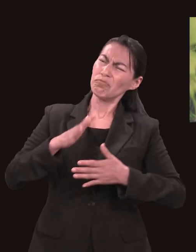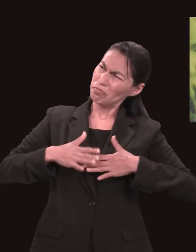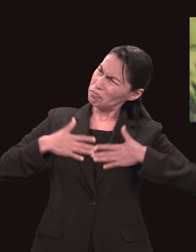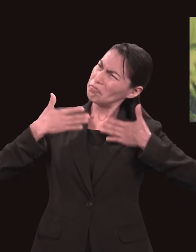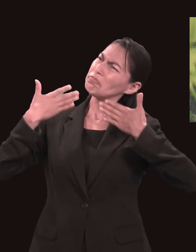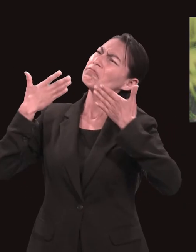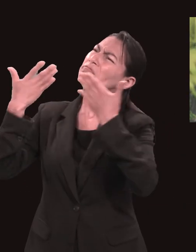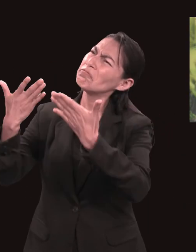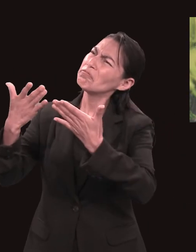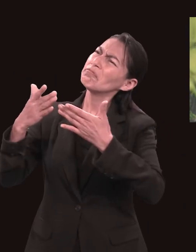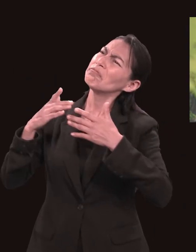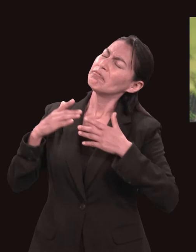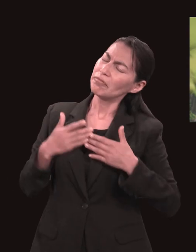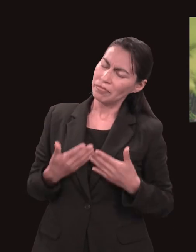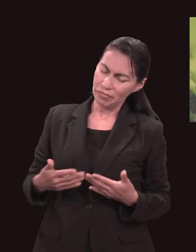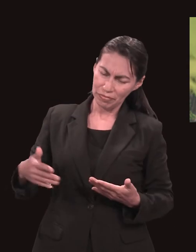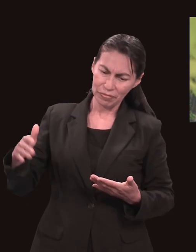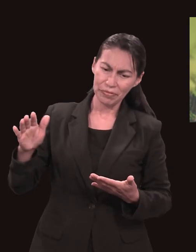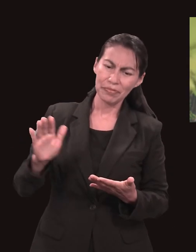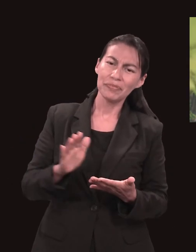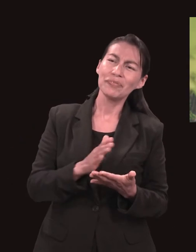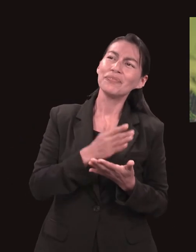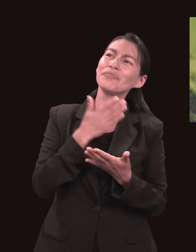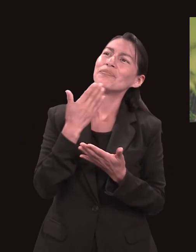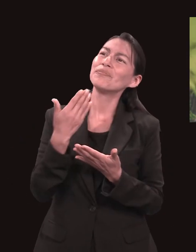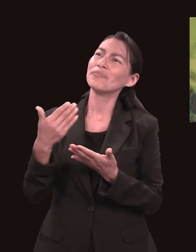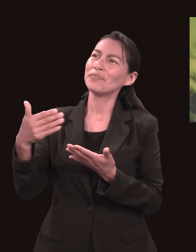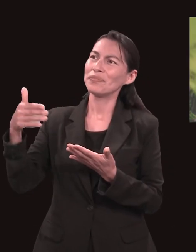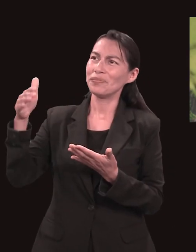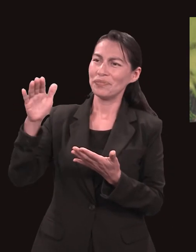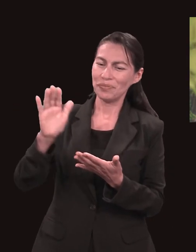ayúdame a tener más fe